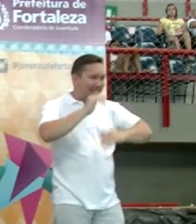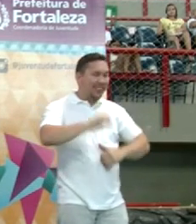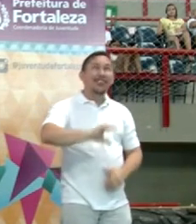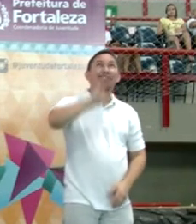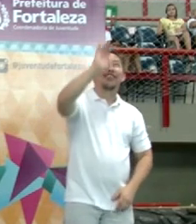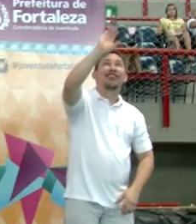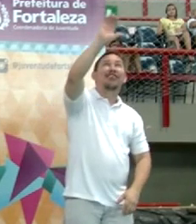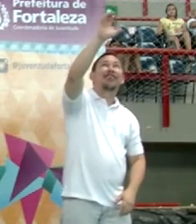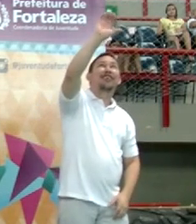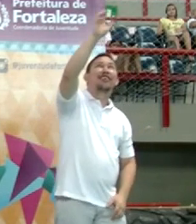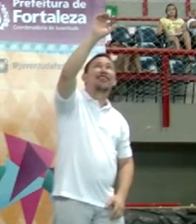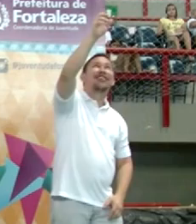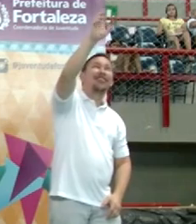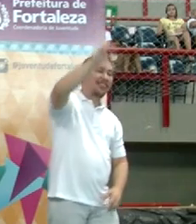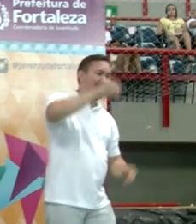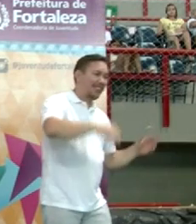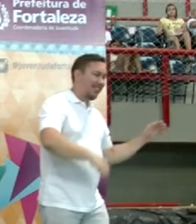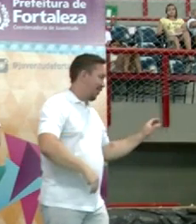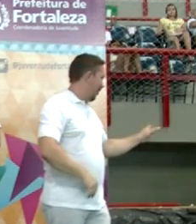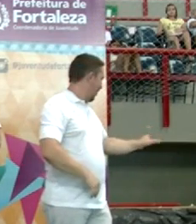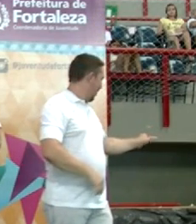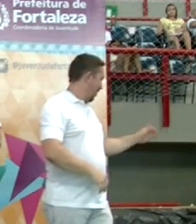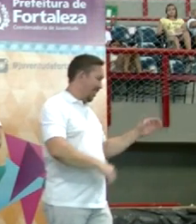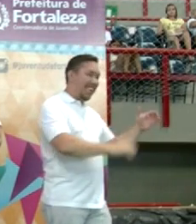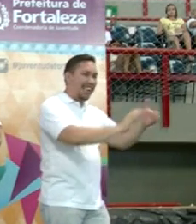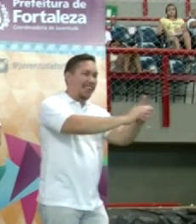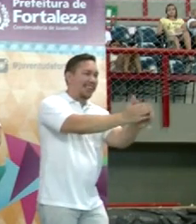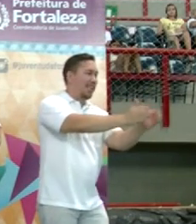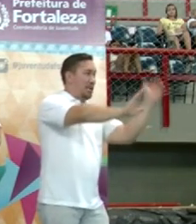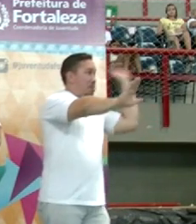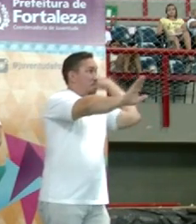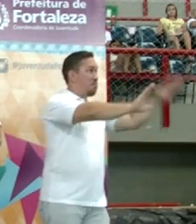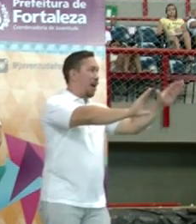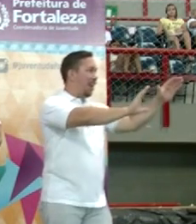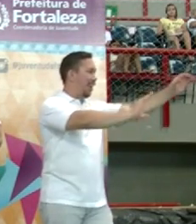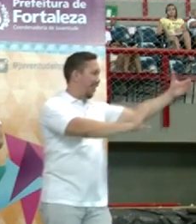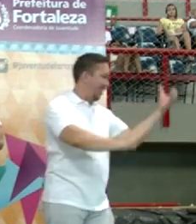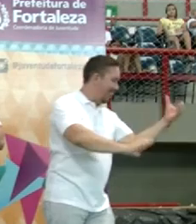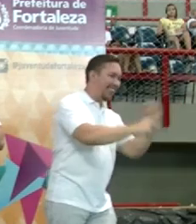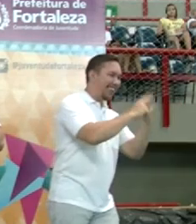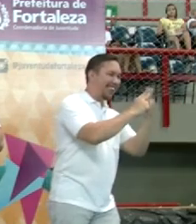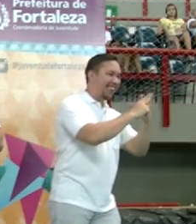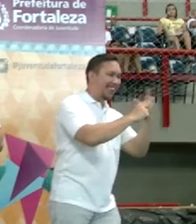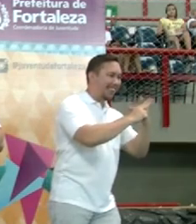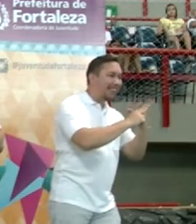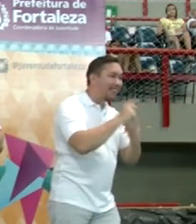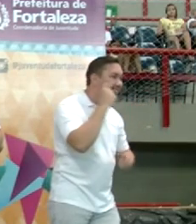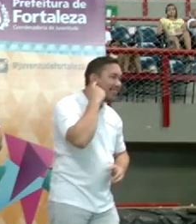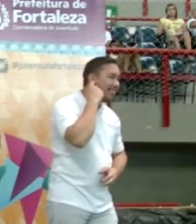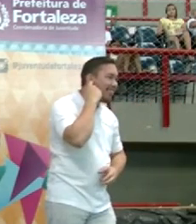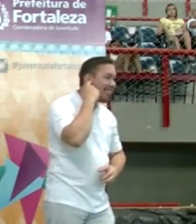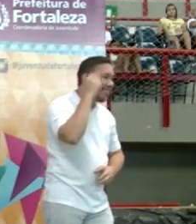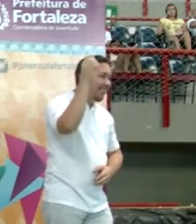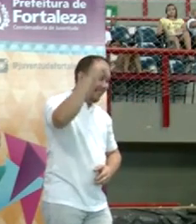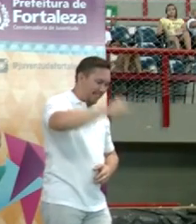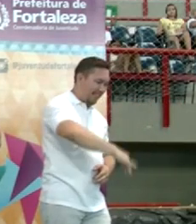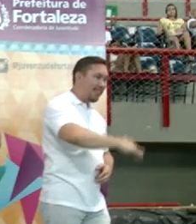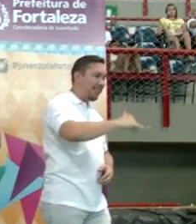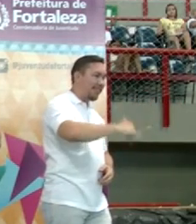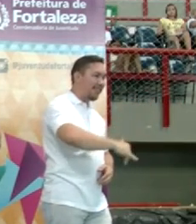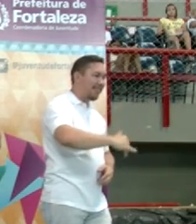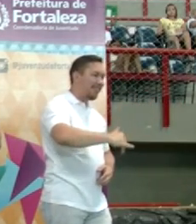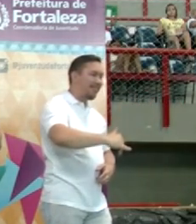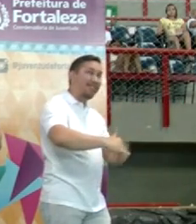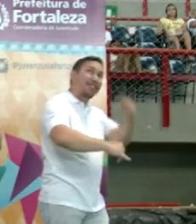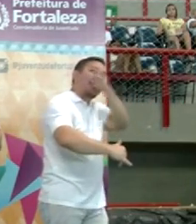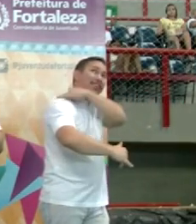molhar o sabonete, jogar na parede para dar o disfarce, tá certo? Você que se tocou que o barulho do chuveiro no chão é um, o barulho do